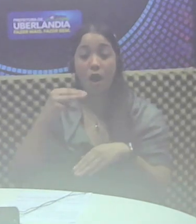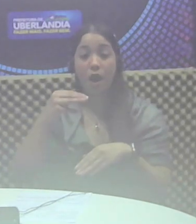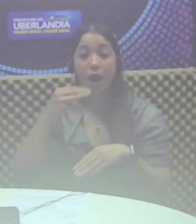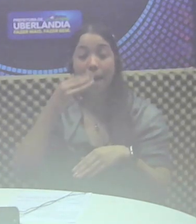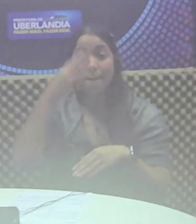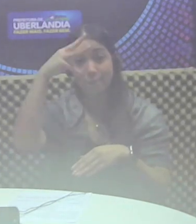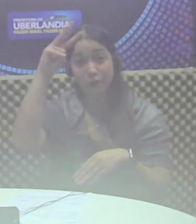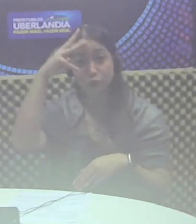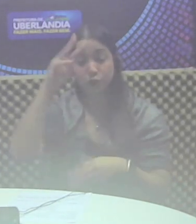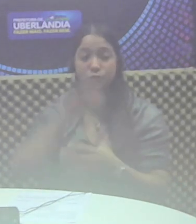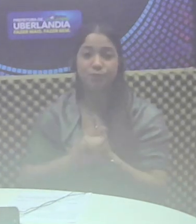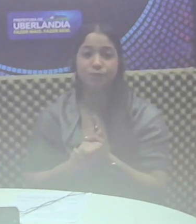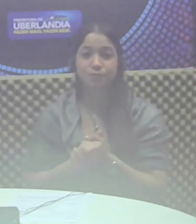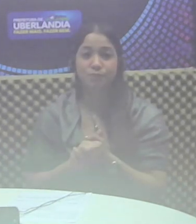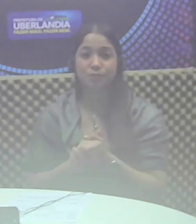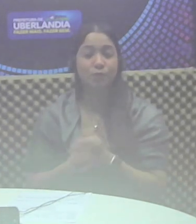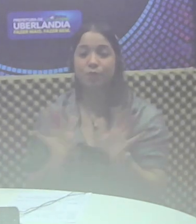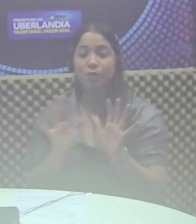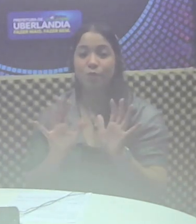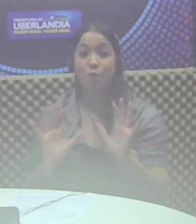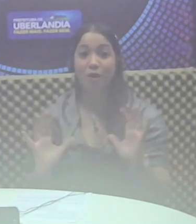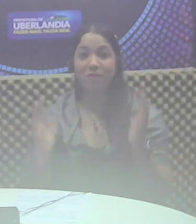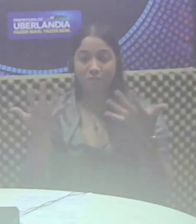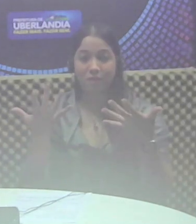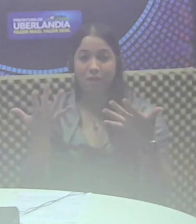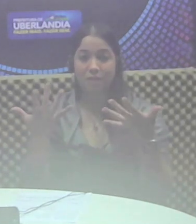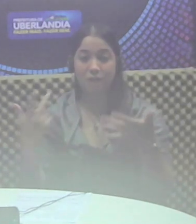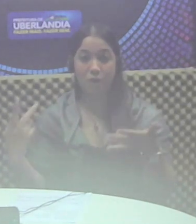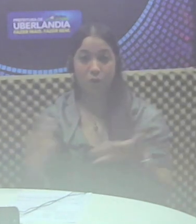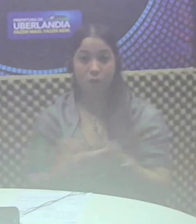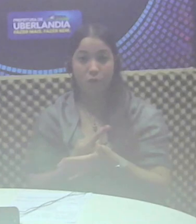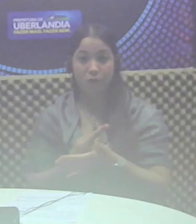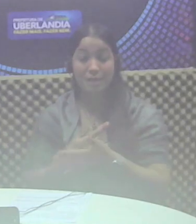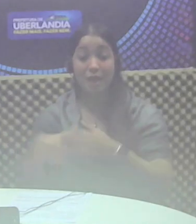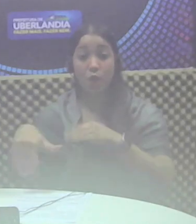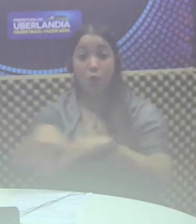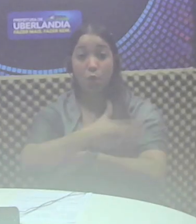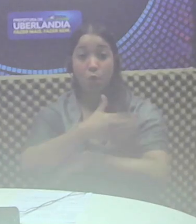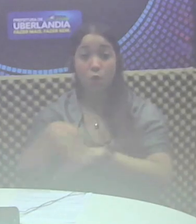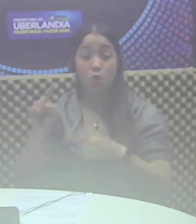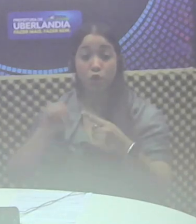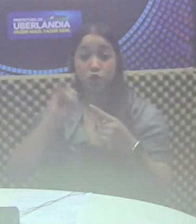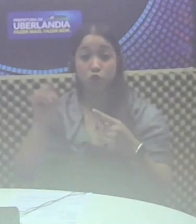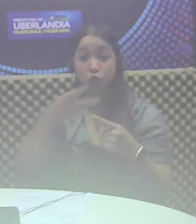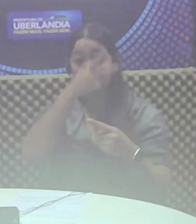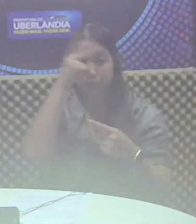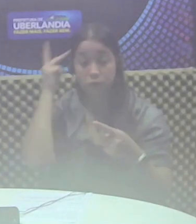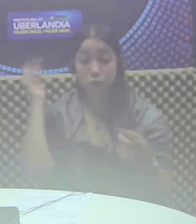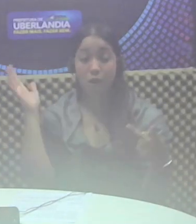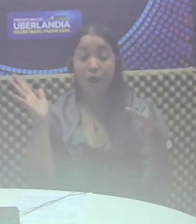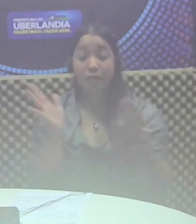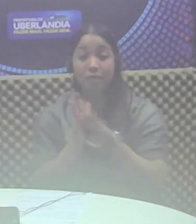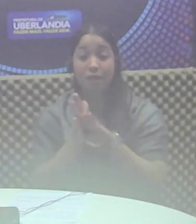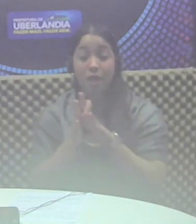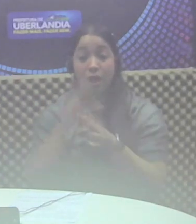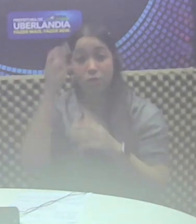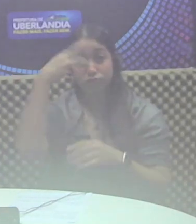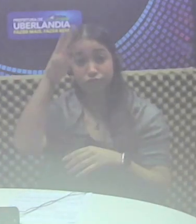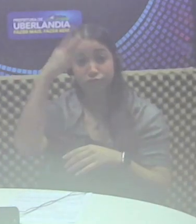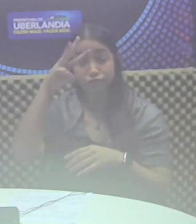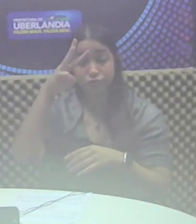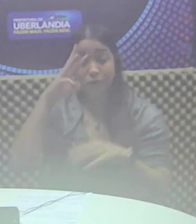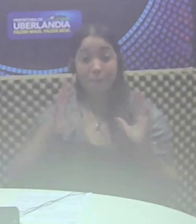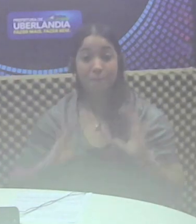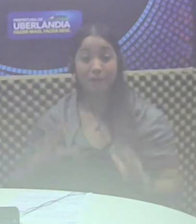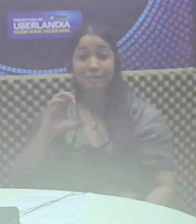rua da Ou melhor o evento será realizado na travessa da Avenida João Pessoa com a Rua México na Praça Sérgio